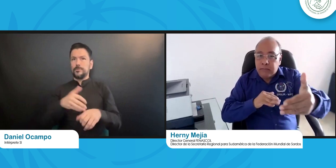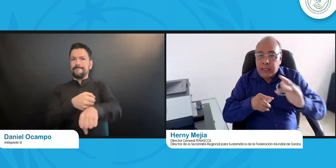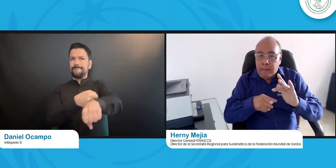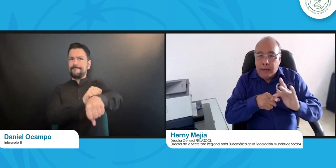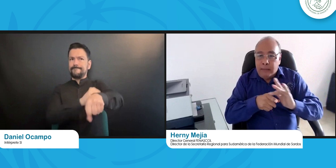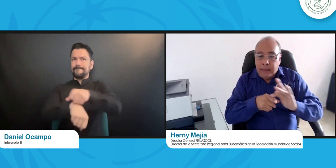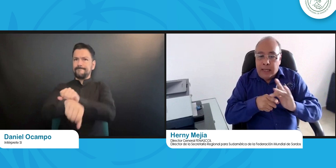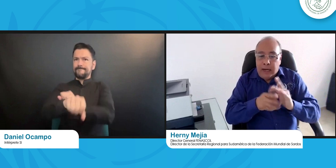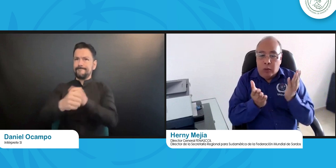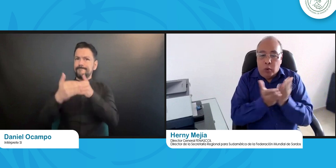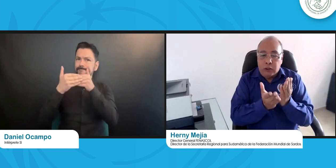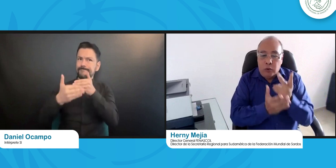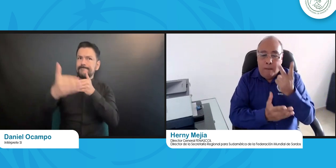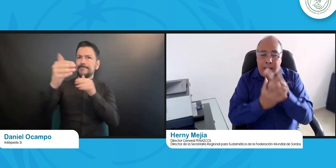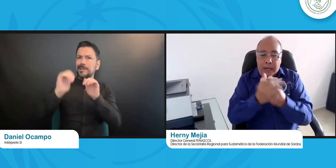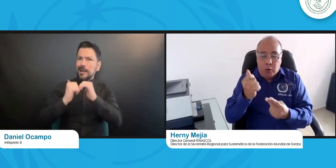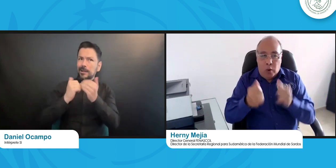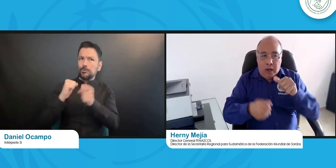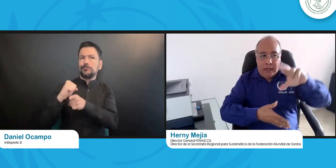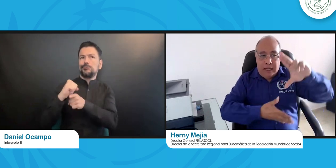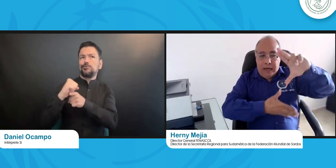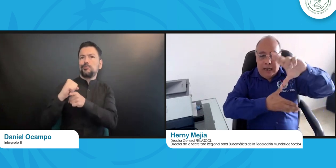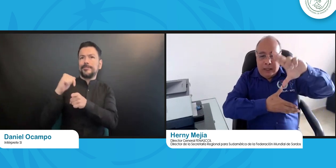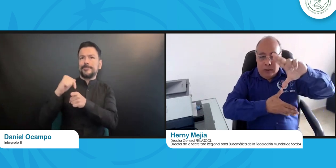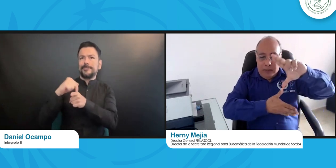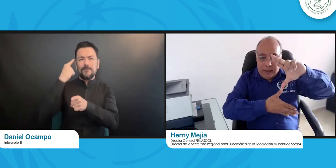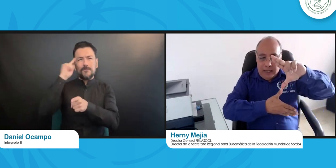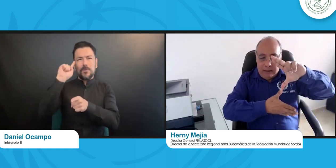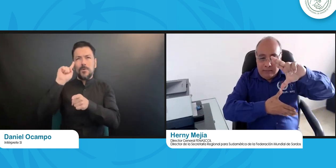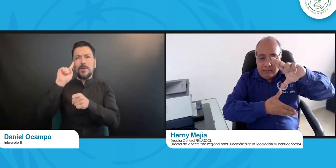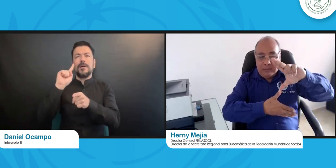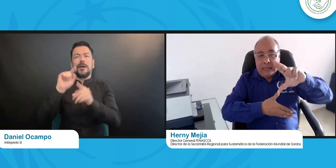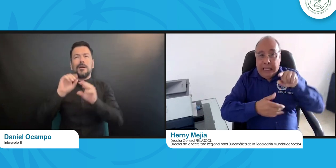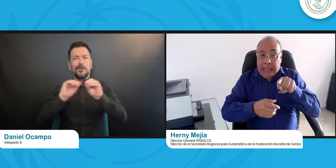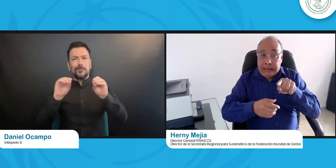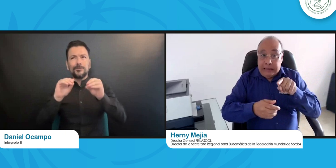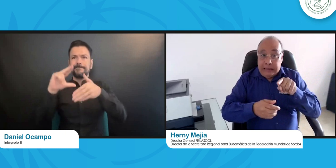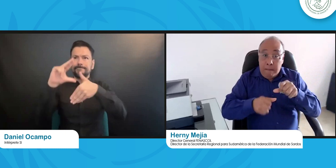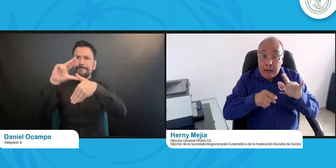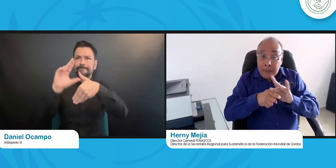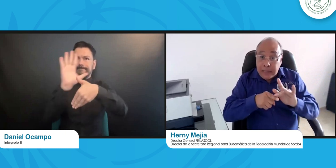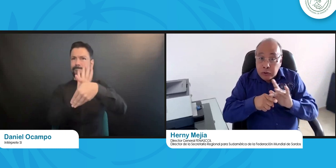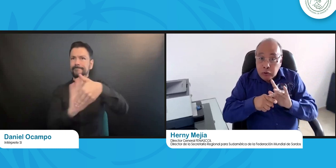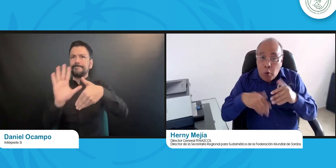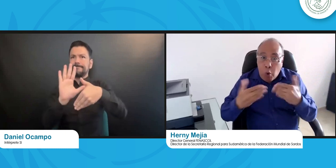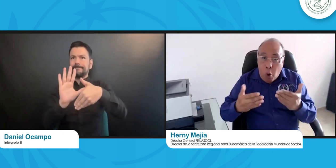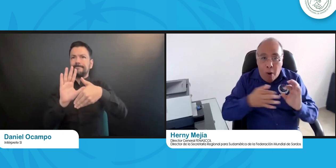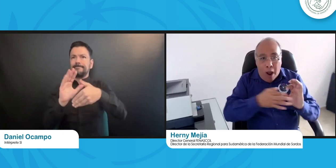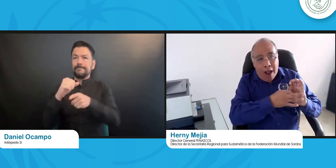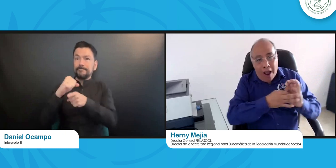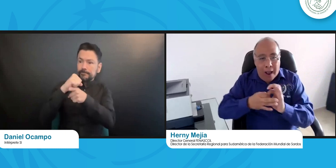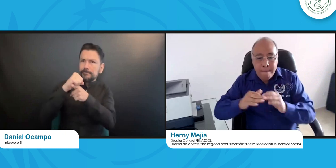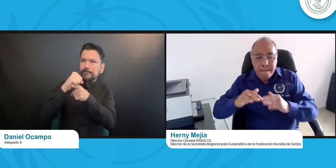Porque nos permite pensarnos los retos a futuro de la educación bilingüe, bicultural